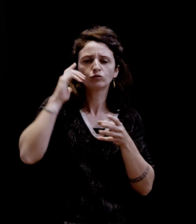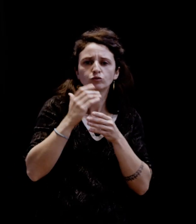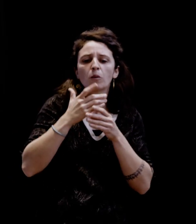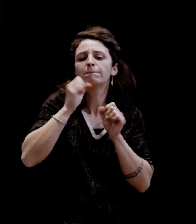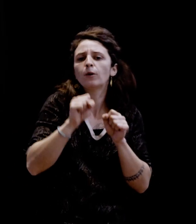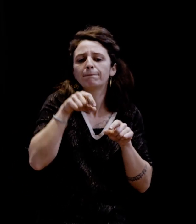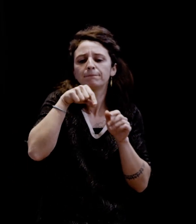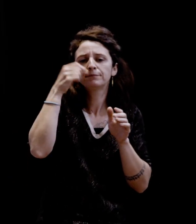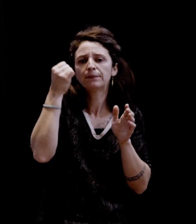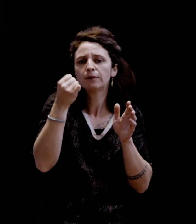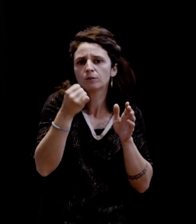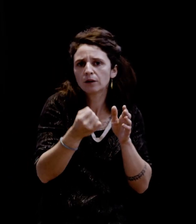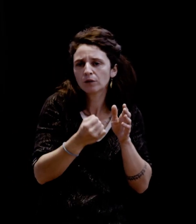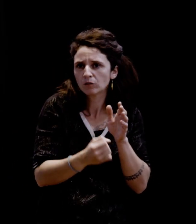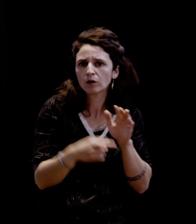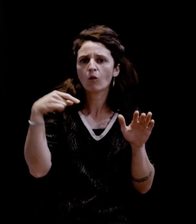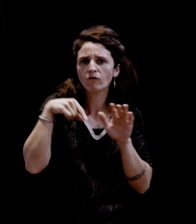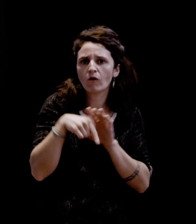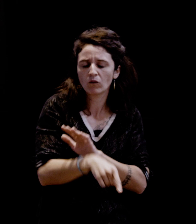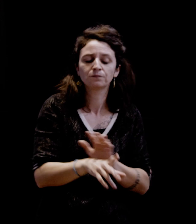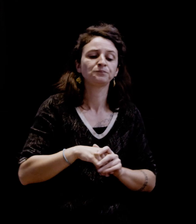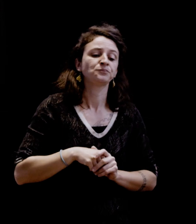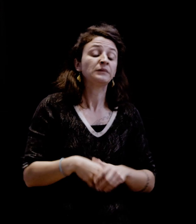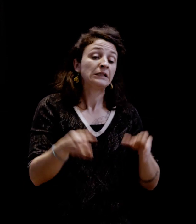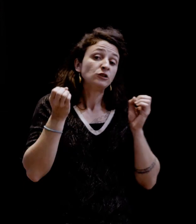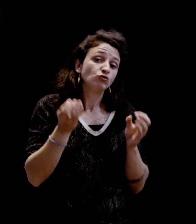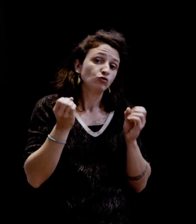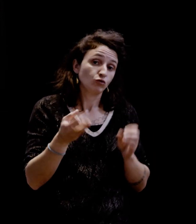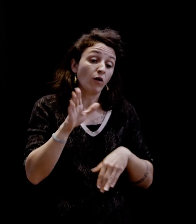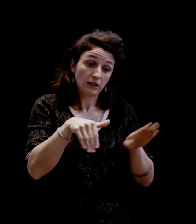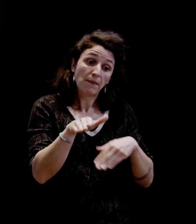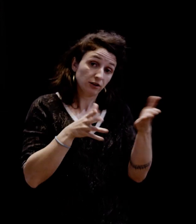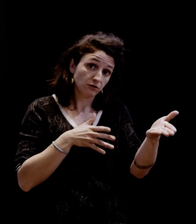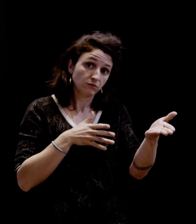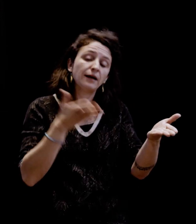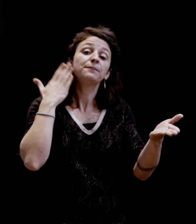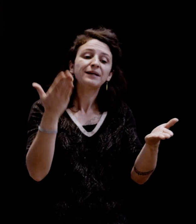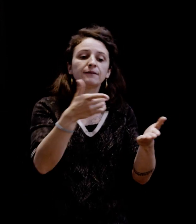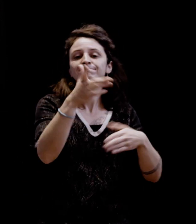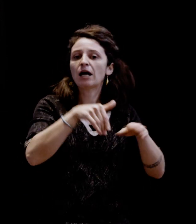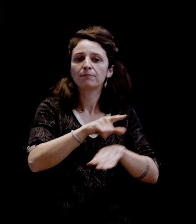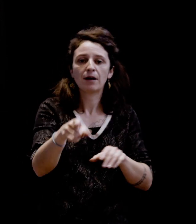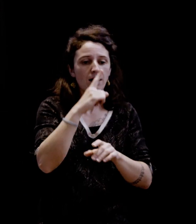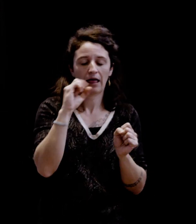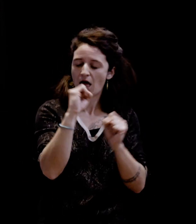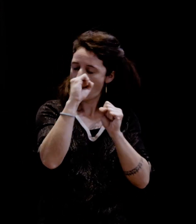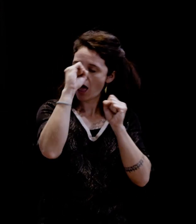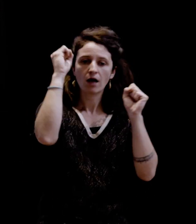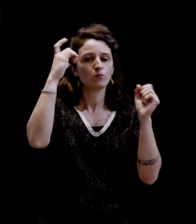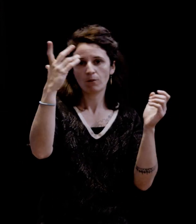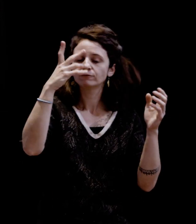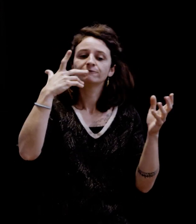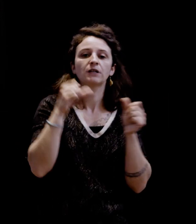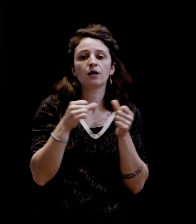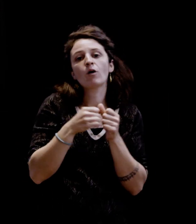Et souvent, ça marche. Et quand ça ne marche pas, on endort les patients. on endort les patients et on fait des soins sous anesthésie générale. Bien sûr,